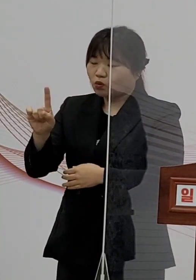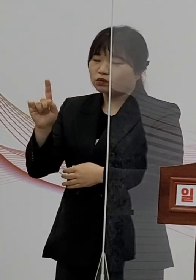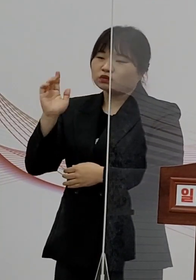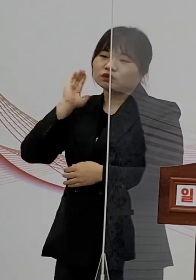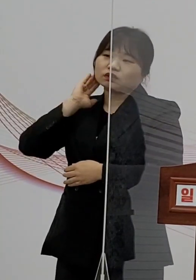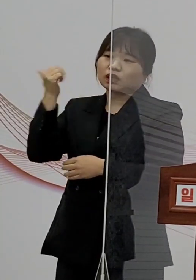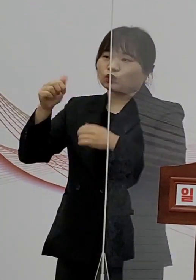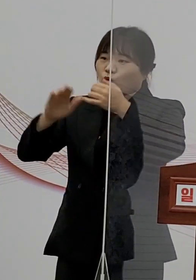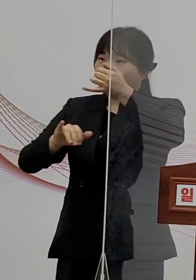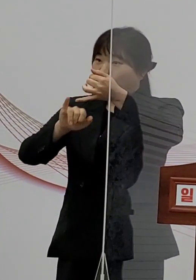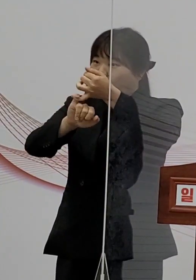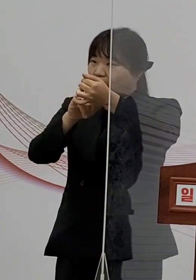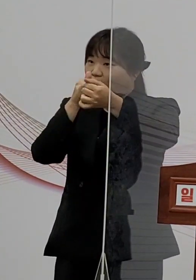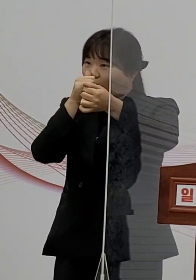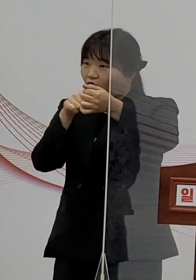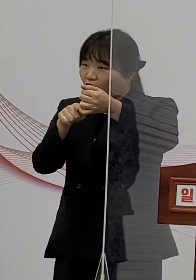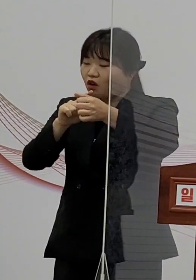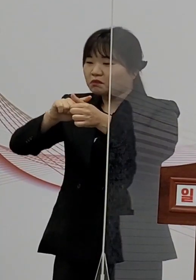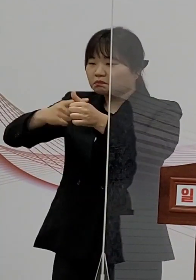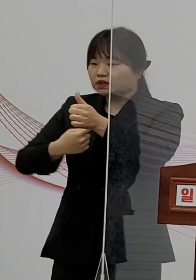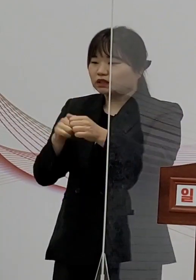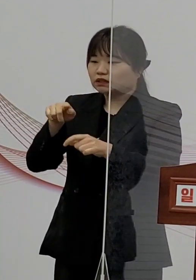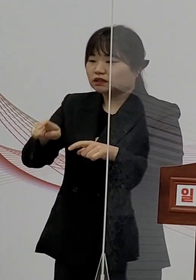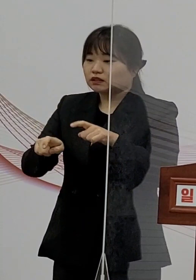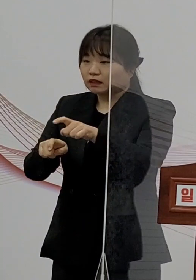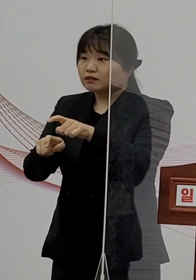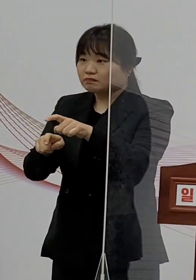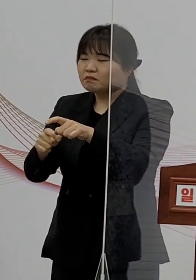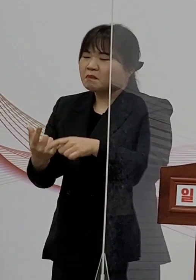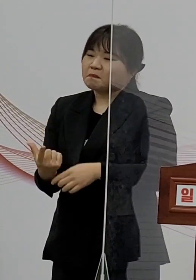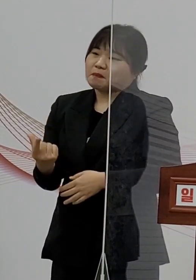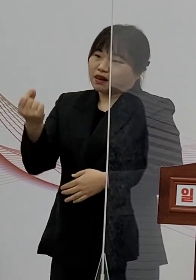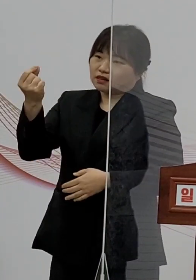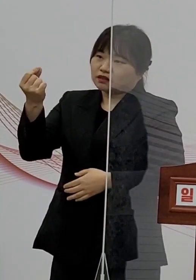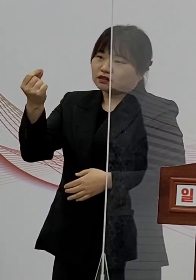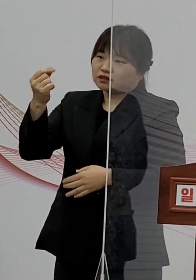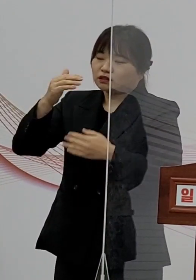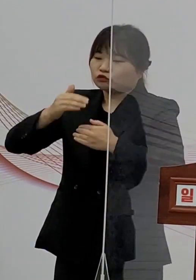대선 공약에 따른 그 이행을 신속하게